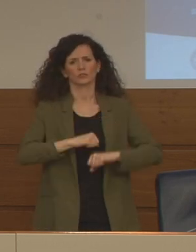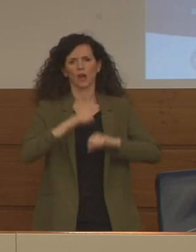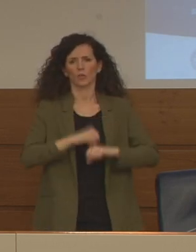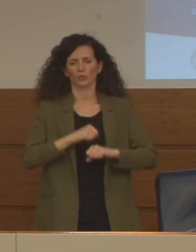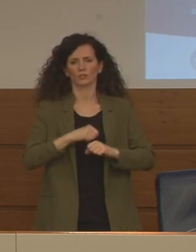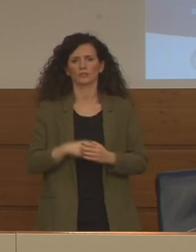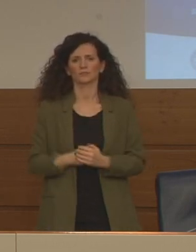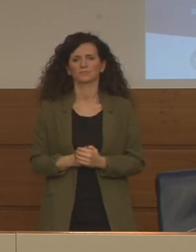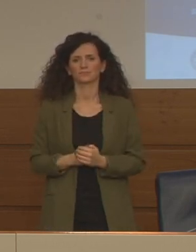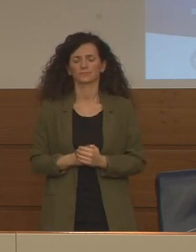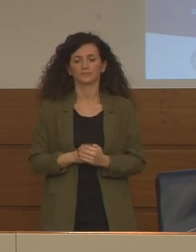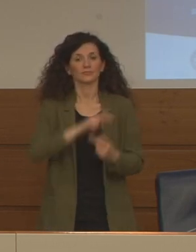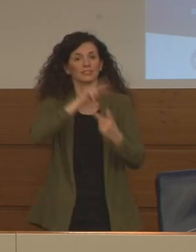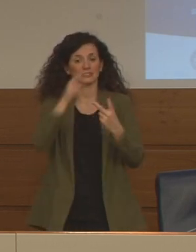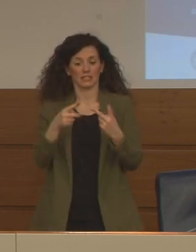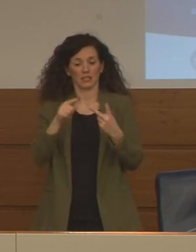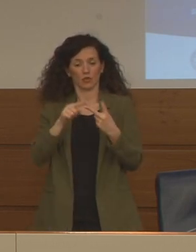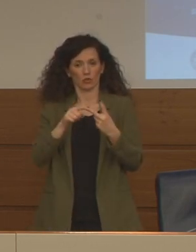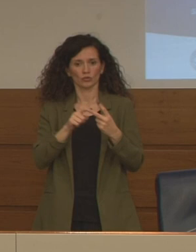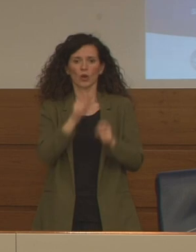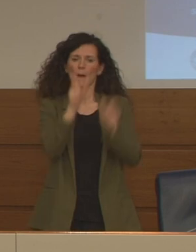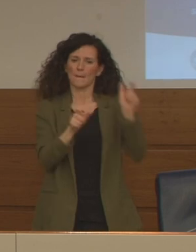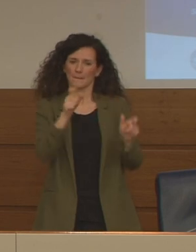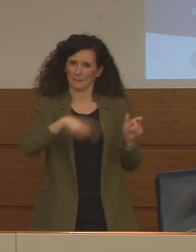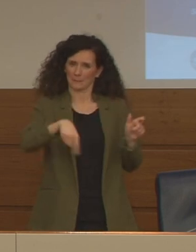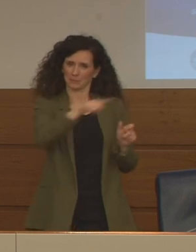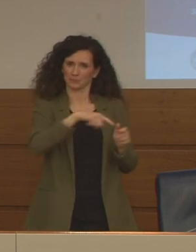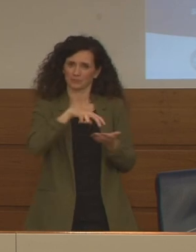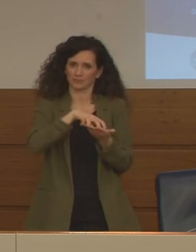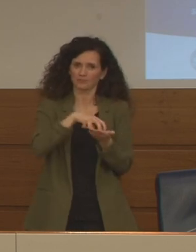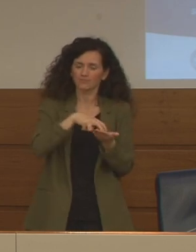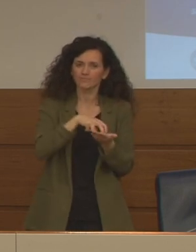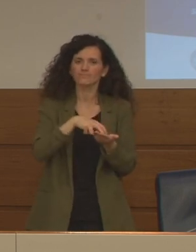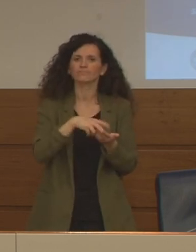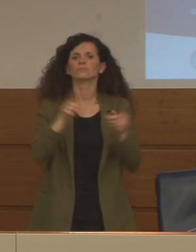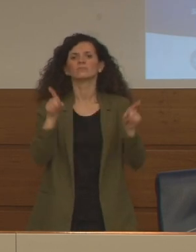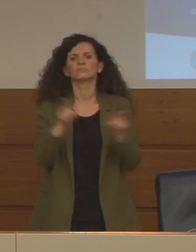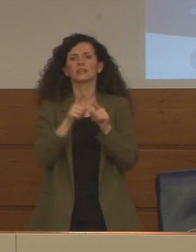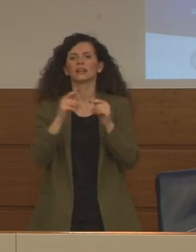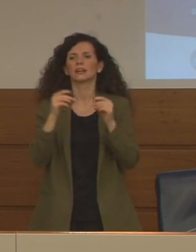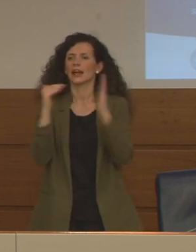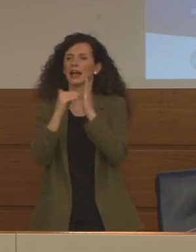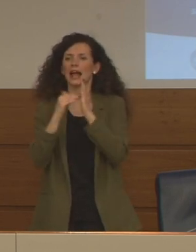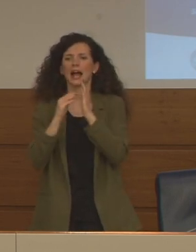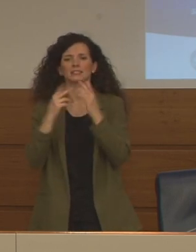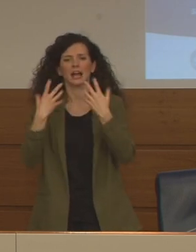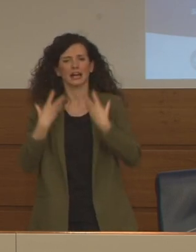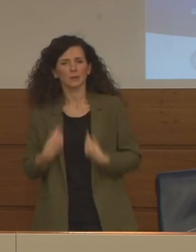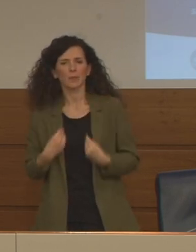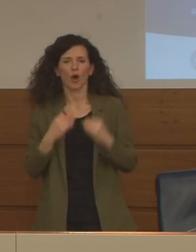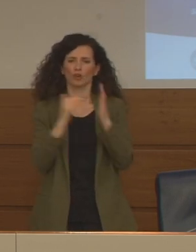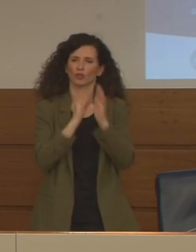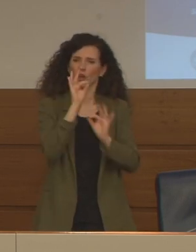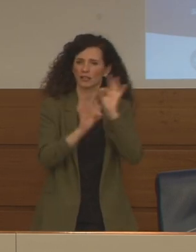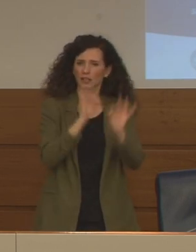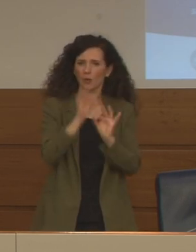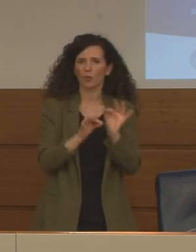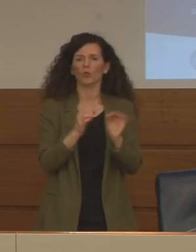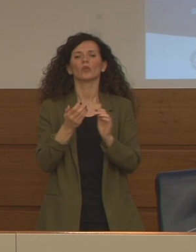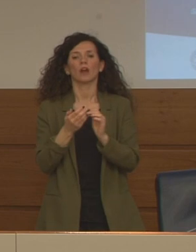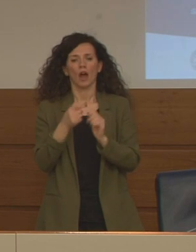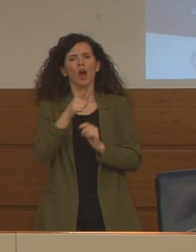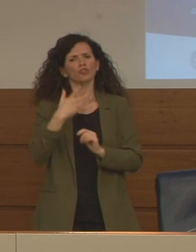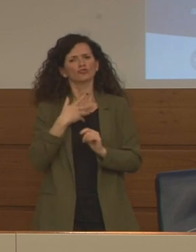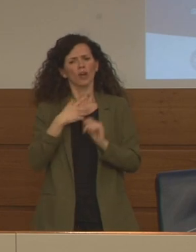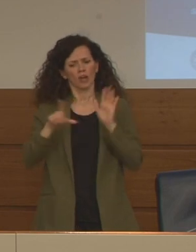importante è sempre per queste persone nelle istituzioni come case di riposo rsa è già previsto nei nostri normativa è previsto il